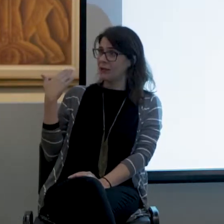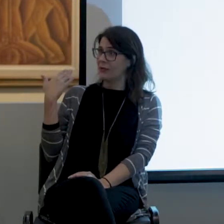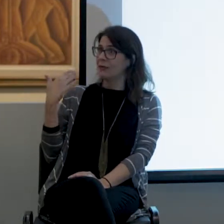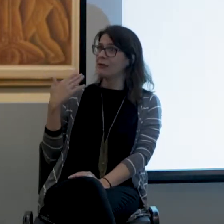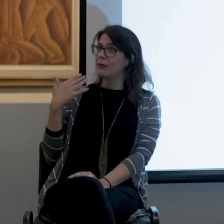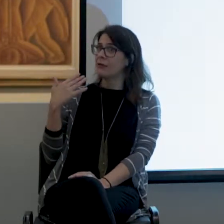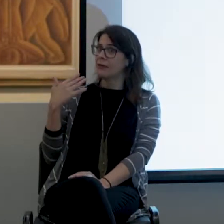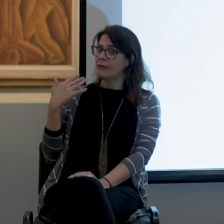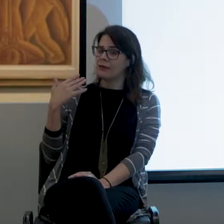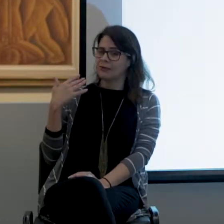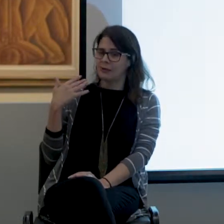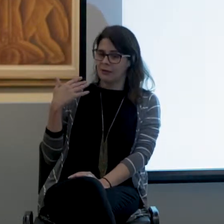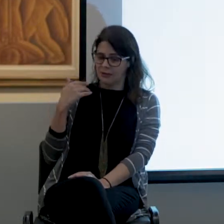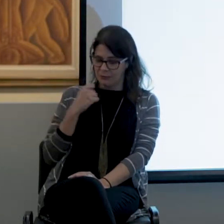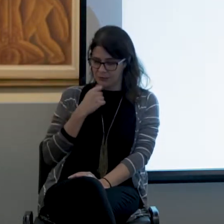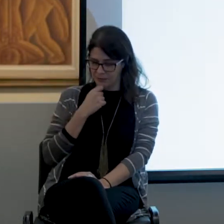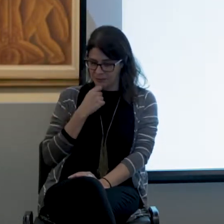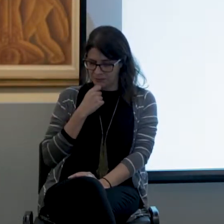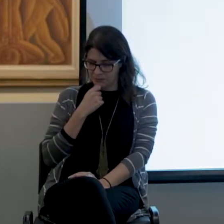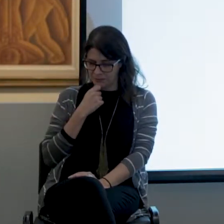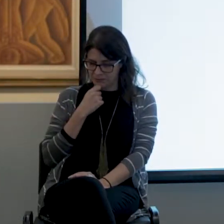romper isso que